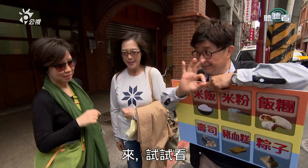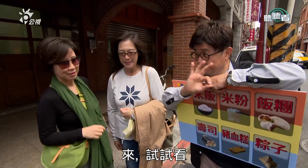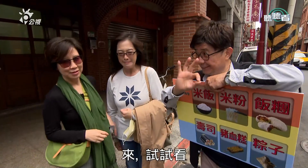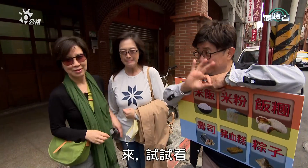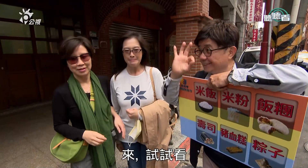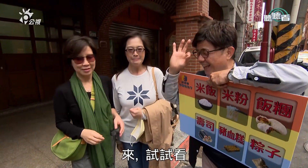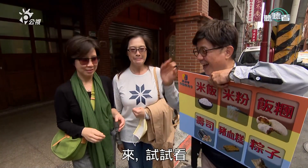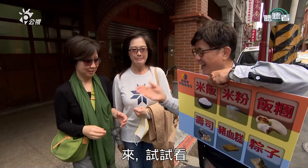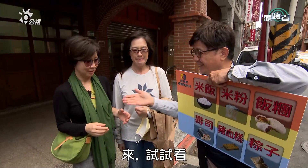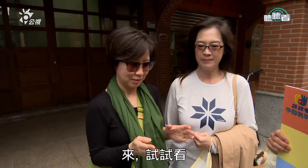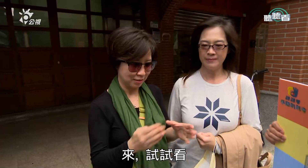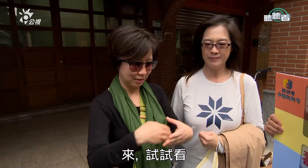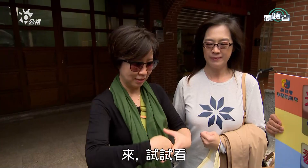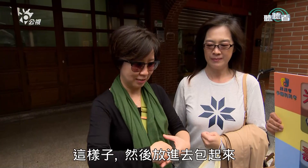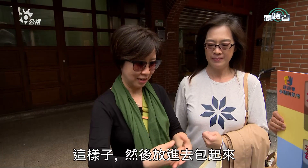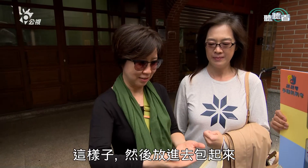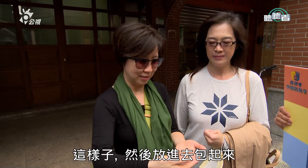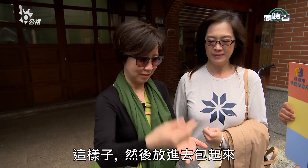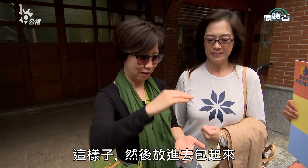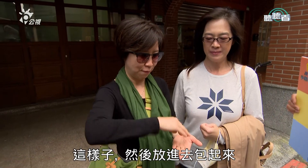来，试试看。 这样子。